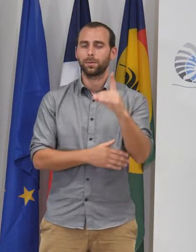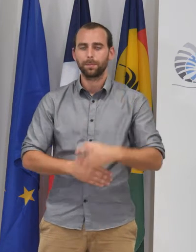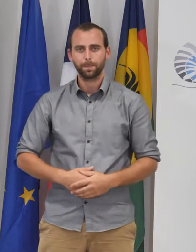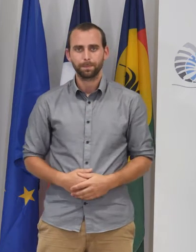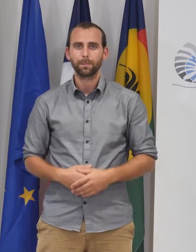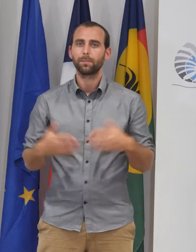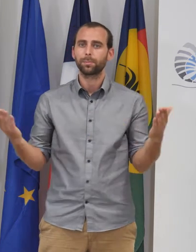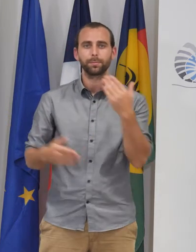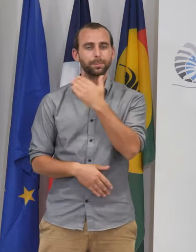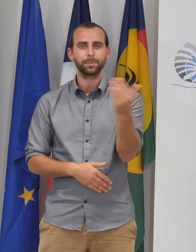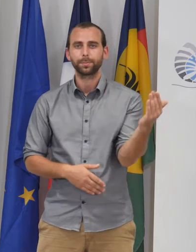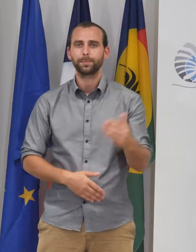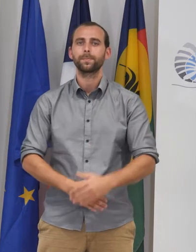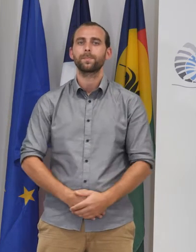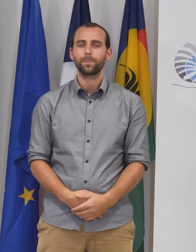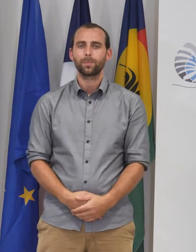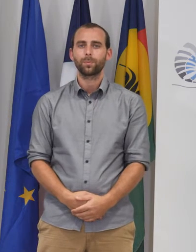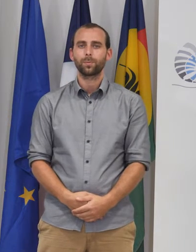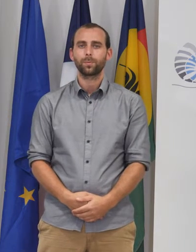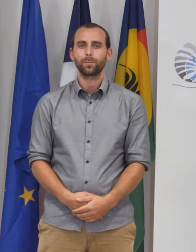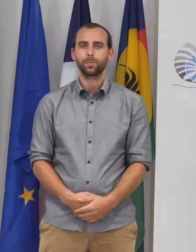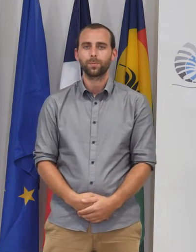Voilà, merci.